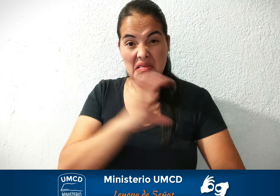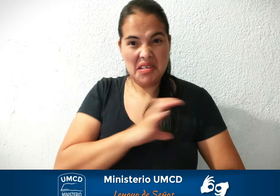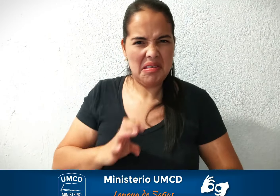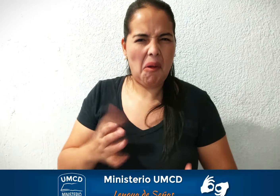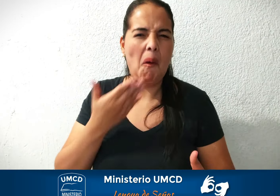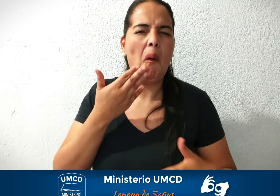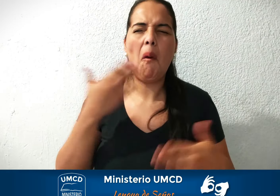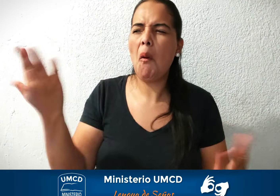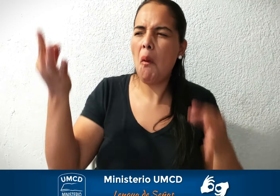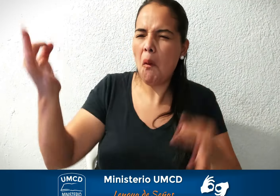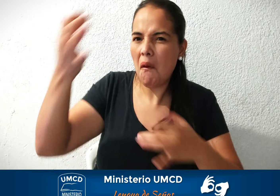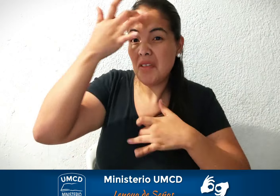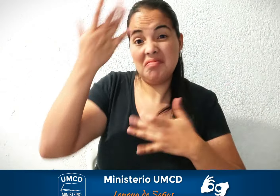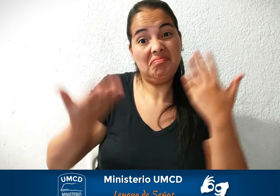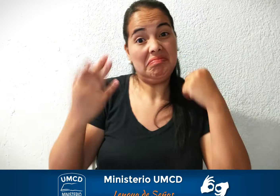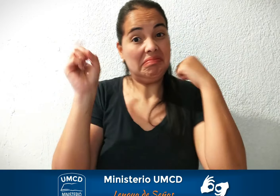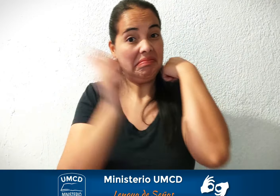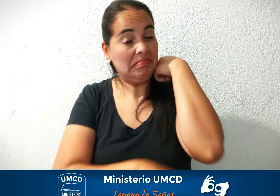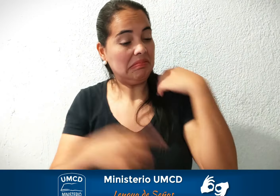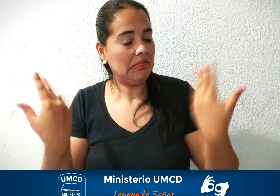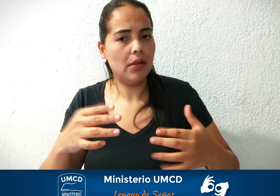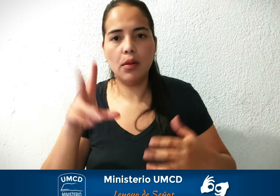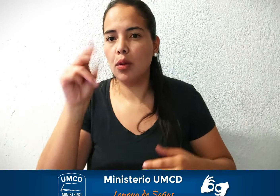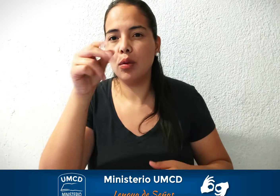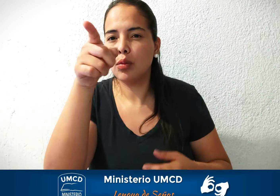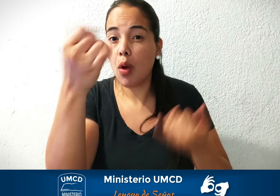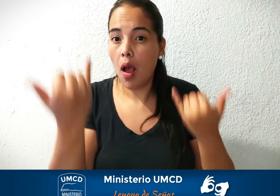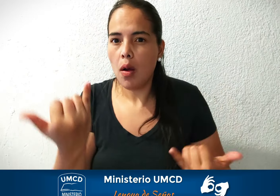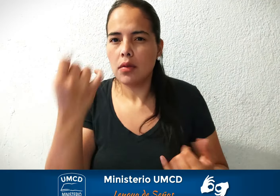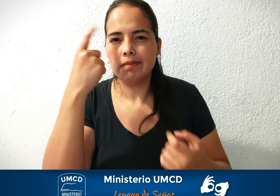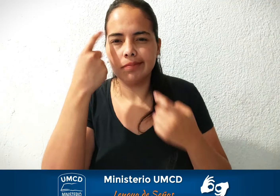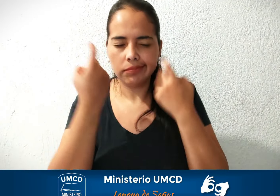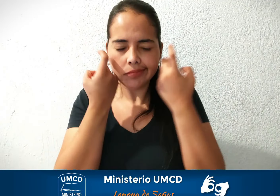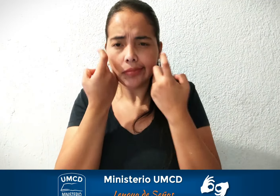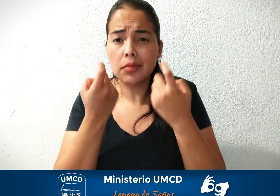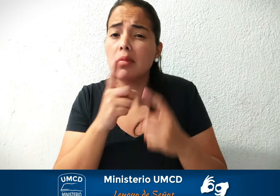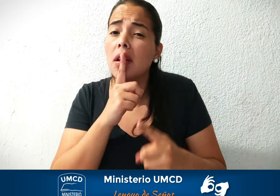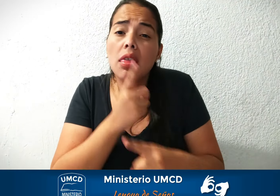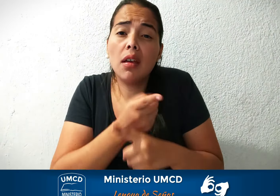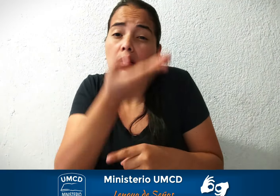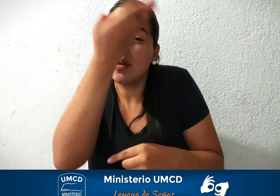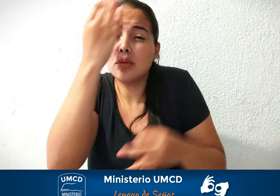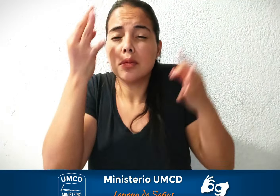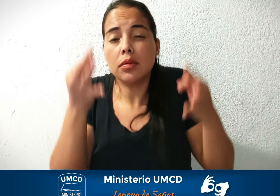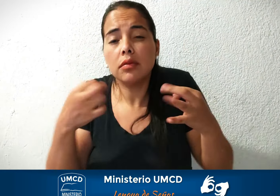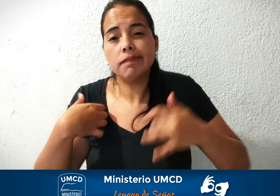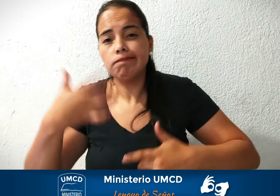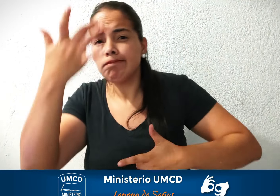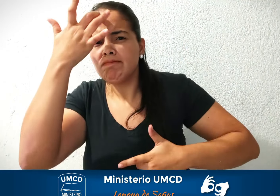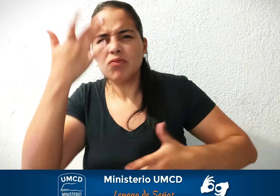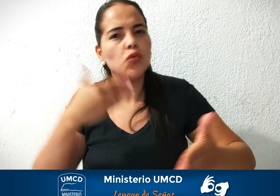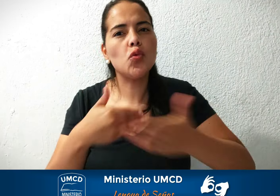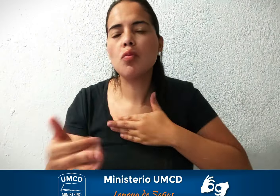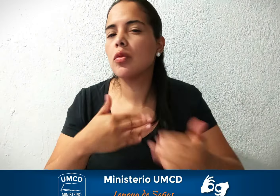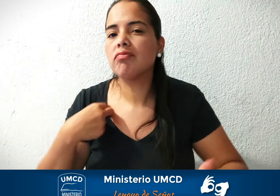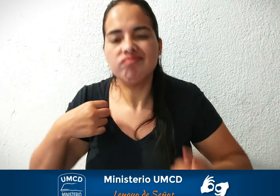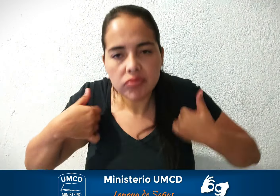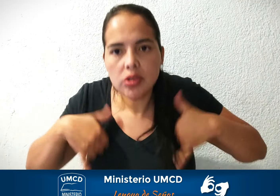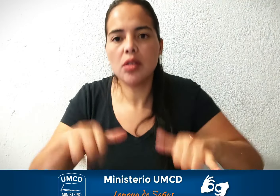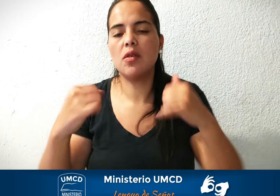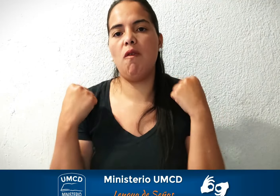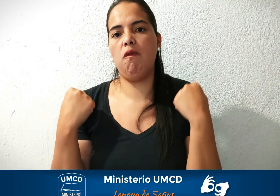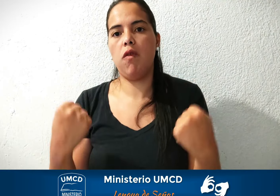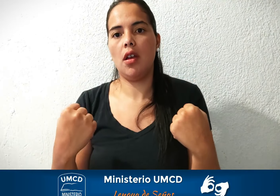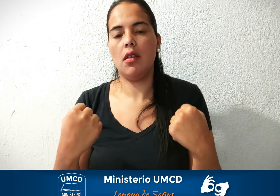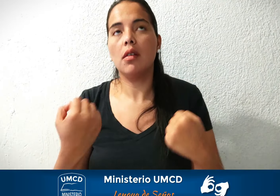manifieste en nosotros. Y es que ese es el propósito de nuestra vida. Nosotros hemos sido llamados a